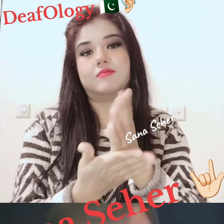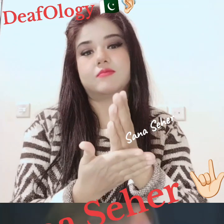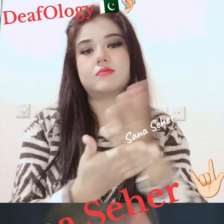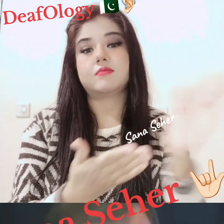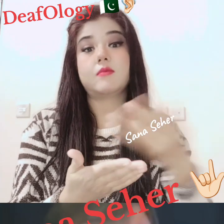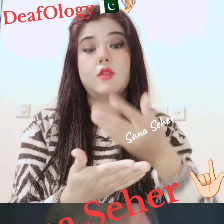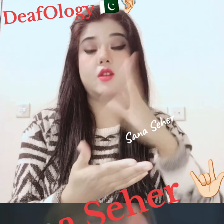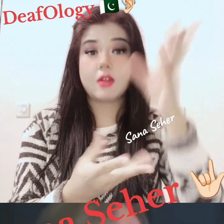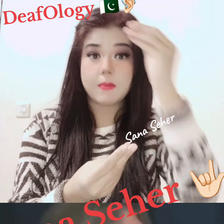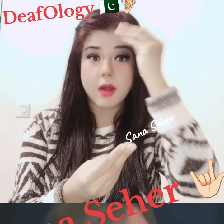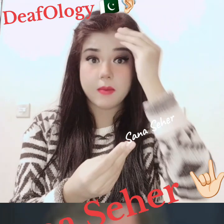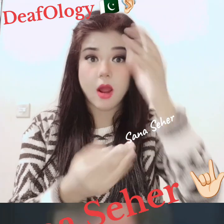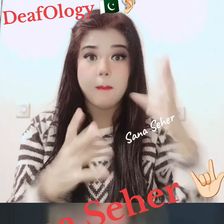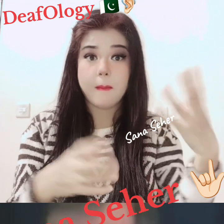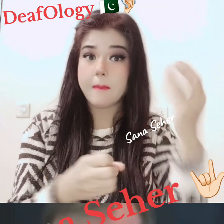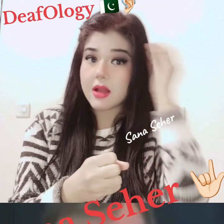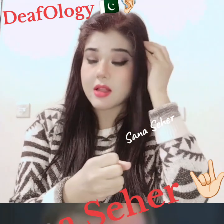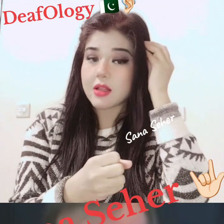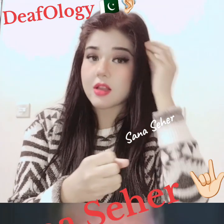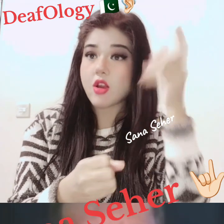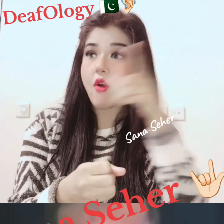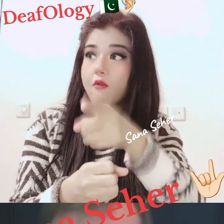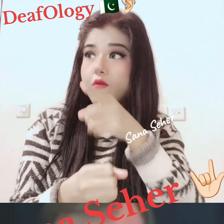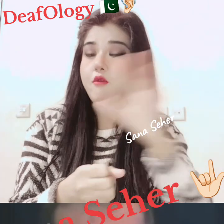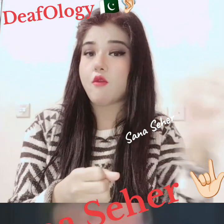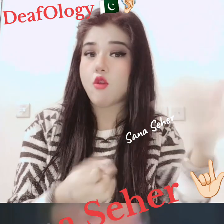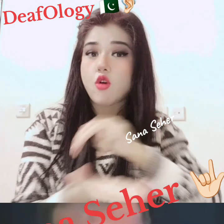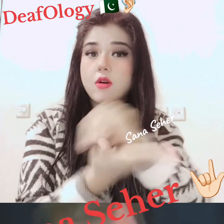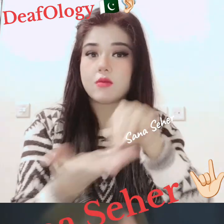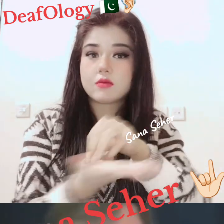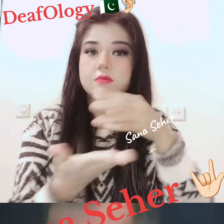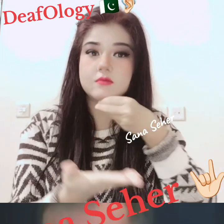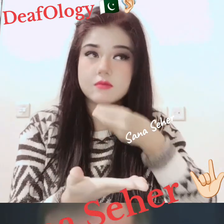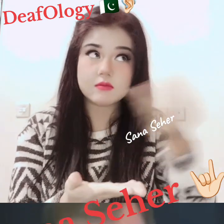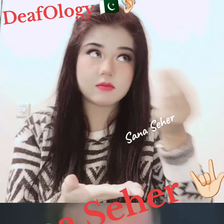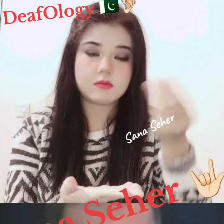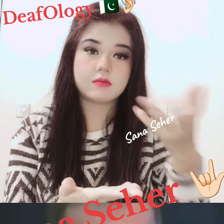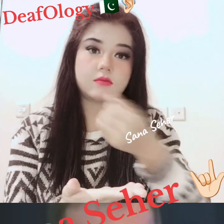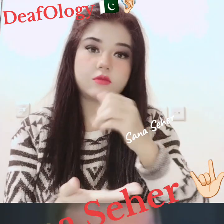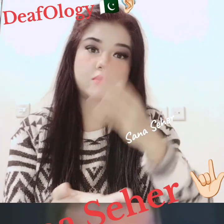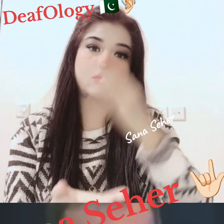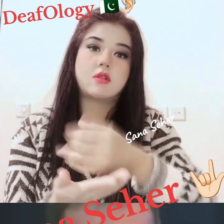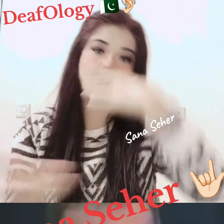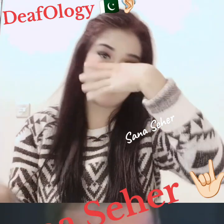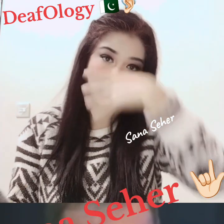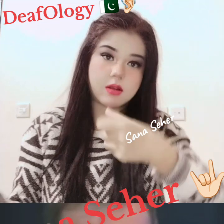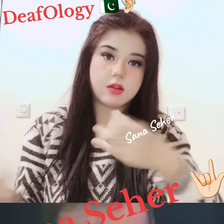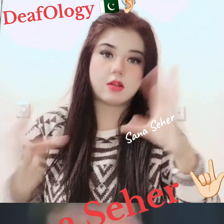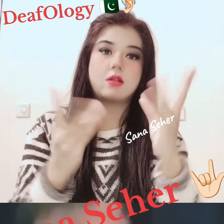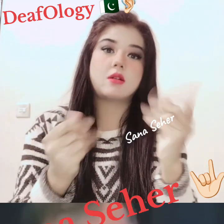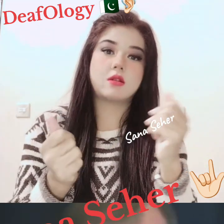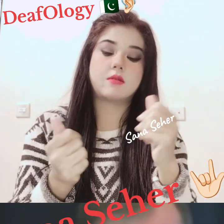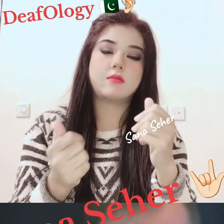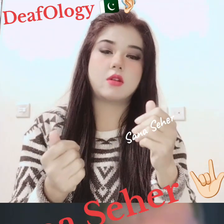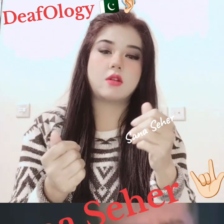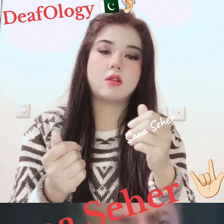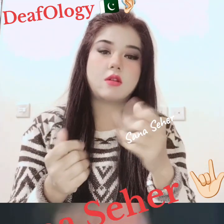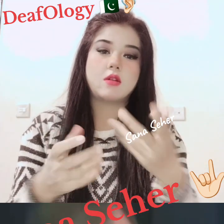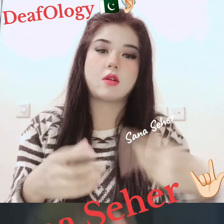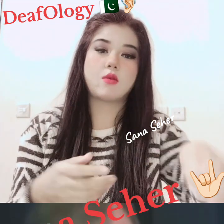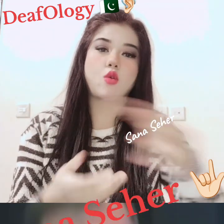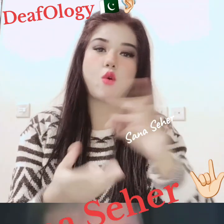जिनके बारे में हमें पता है कि उनसे पूरी दुनिया एंगेज करी। भाई कह रहा है कि उनसे और भी लोग एंगेज करते हैं, हम आपको बता रहे हैं पूरी दुनिया एंगेज करती है। बरादर पड़ोसी